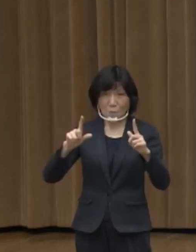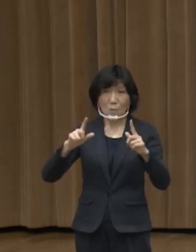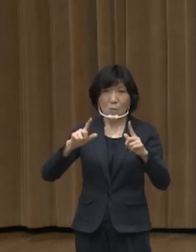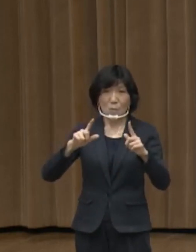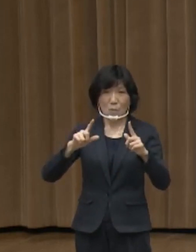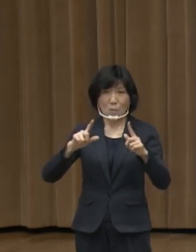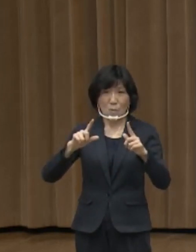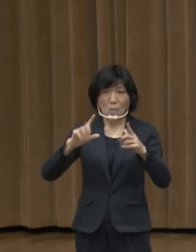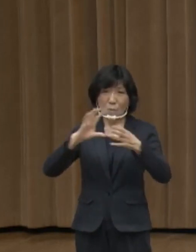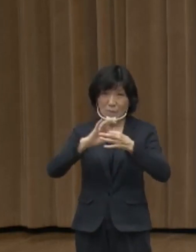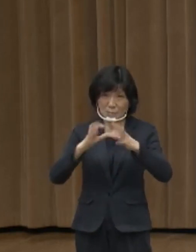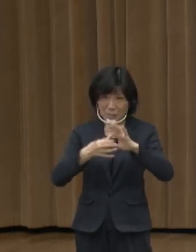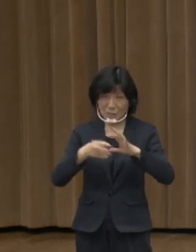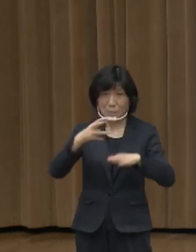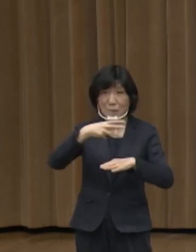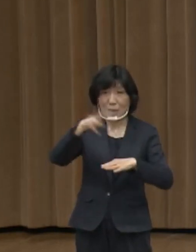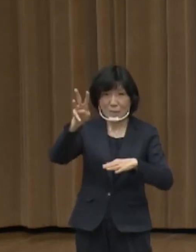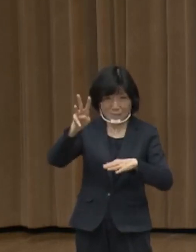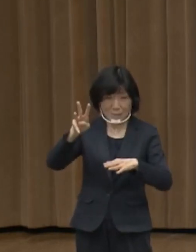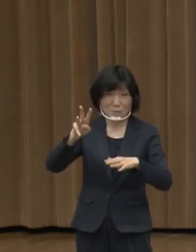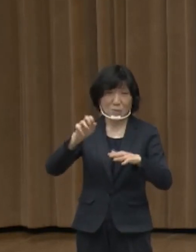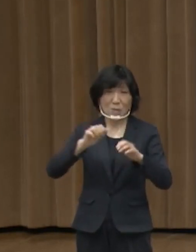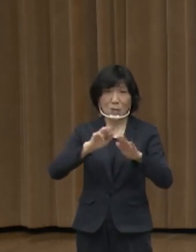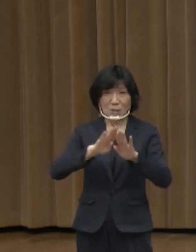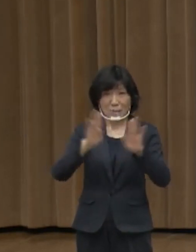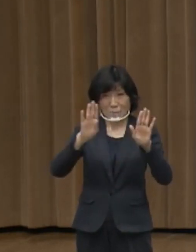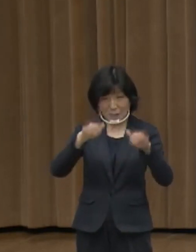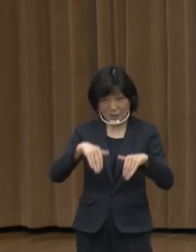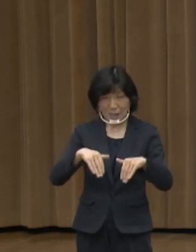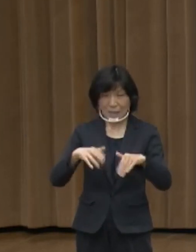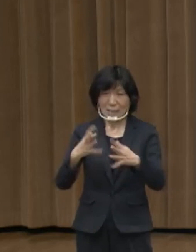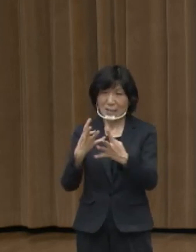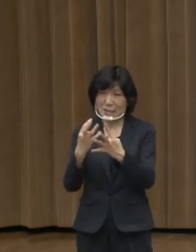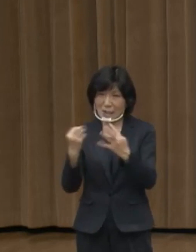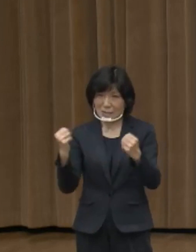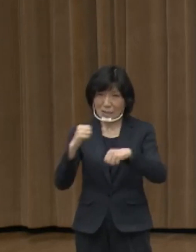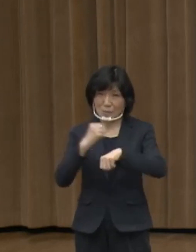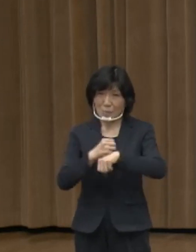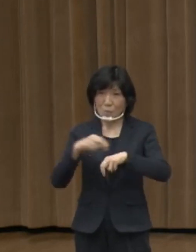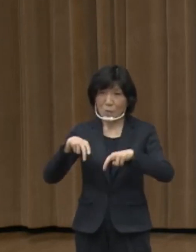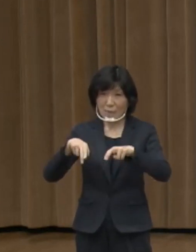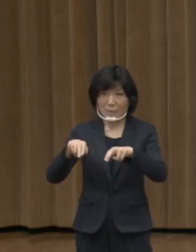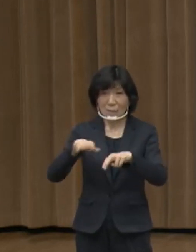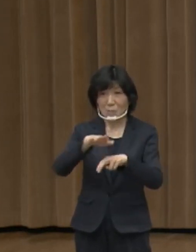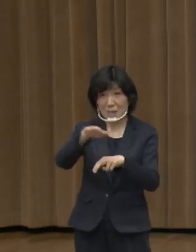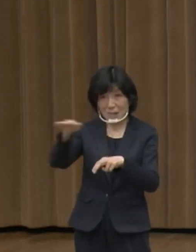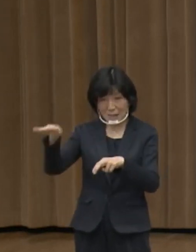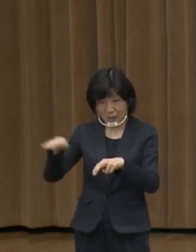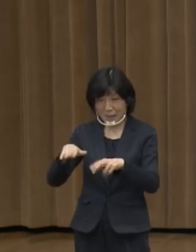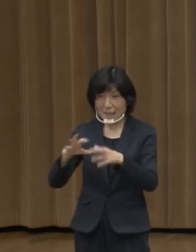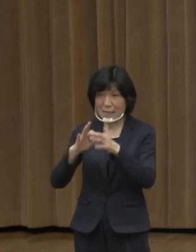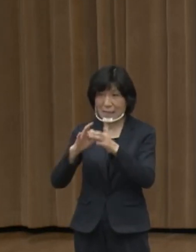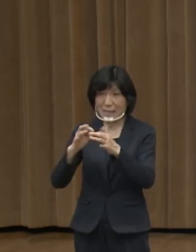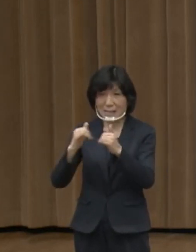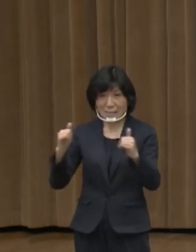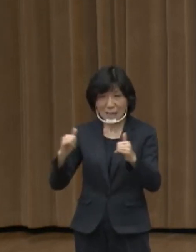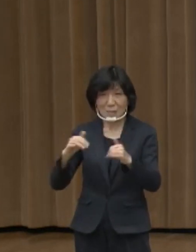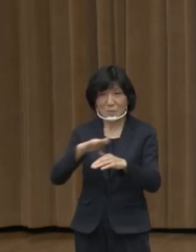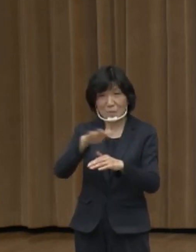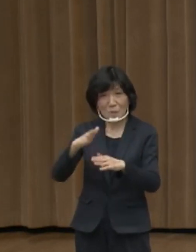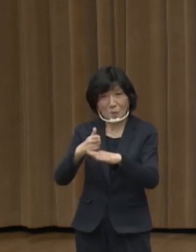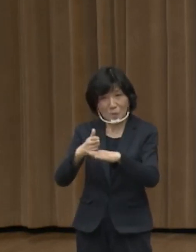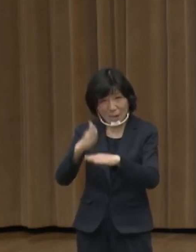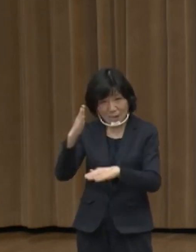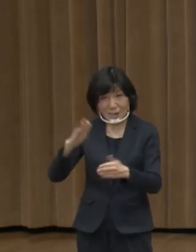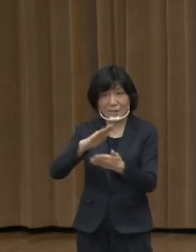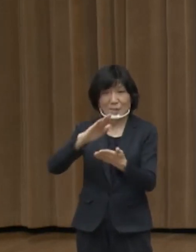そして北京オリンピック・パラリンピックが開催をされ、多くのボランティアの皆さんやあるいは関係者の皆さんのおかげで埼玉